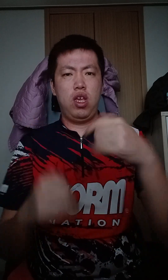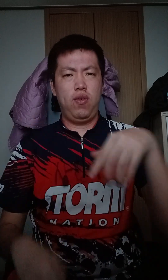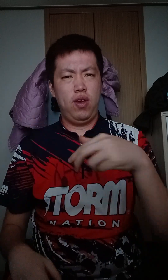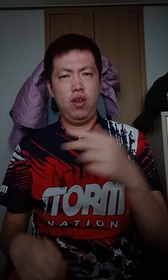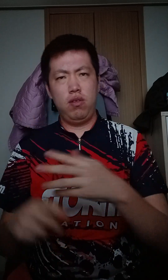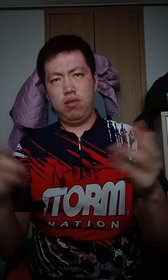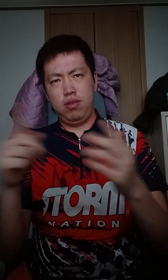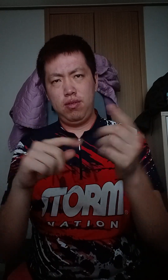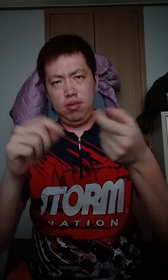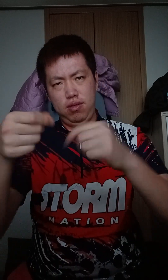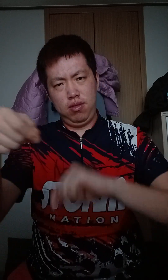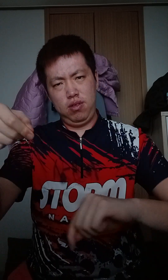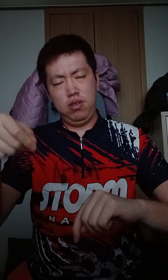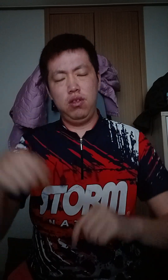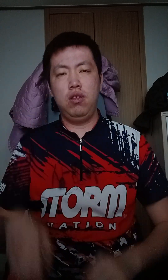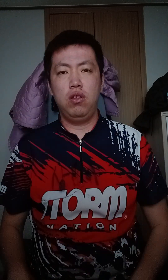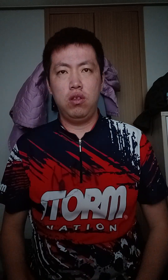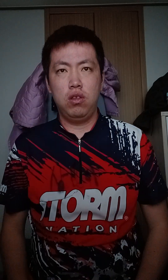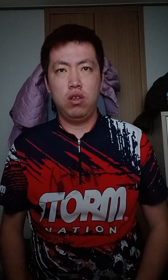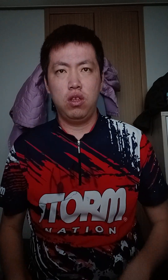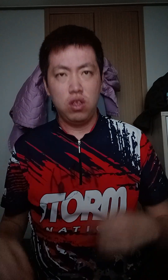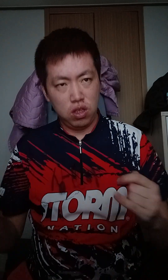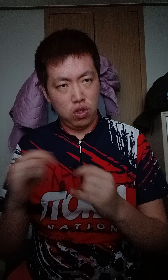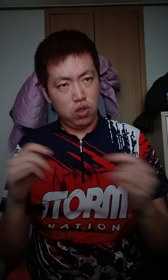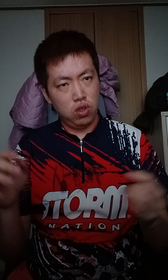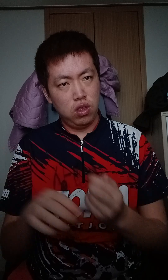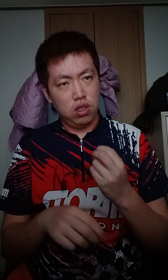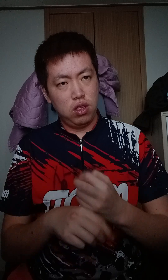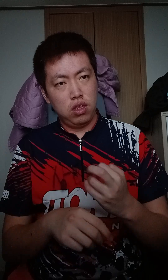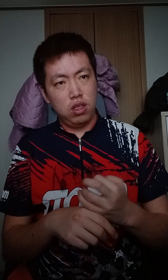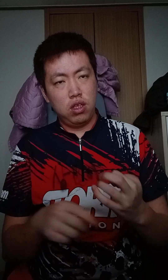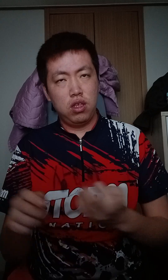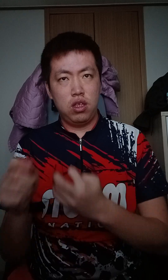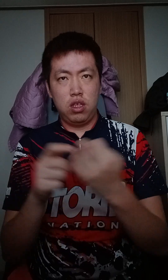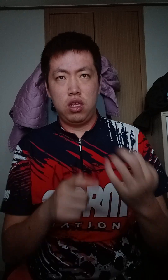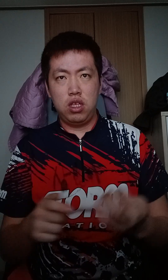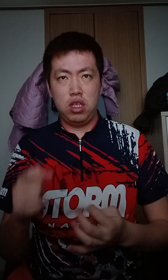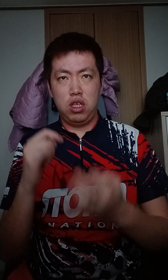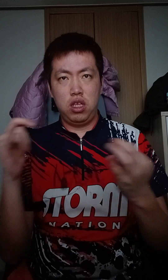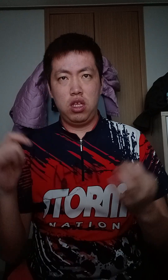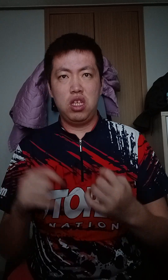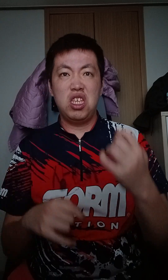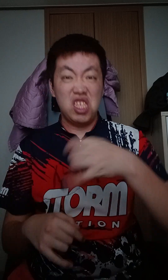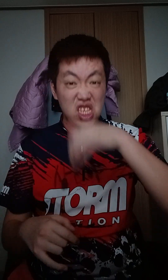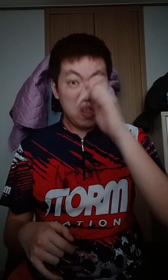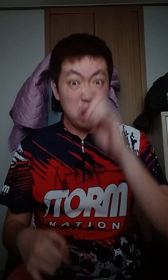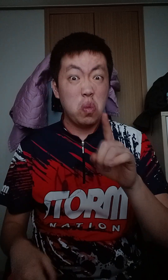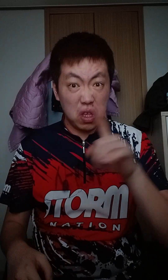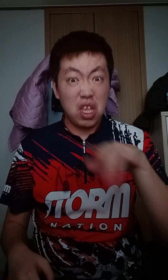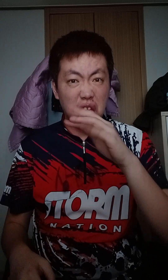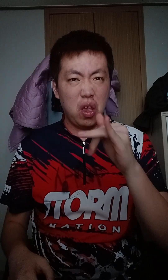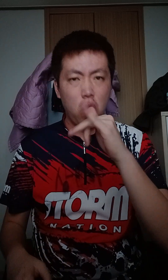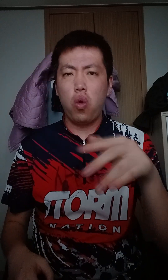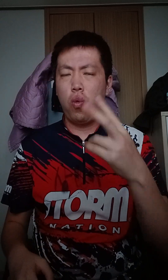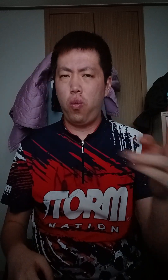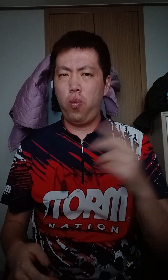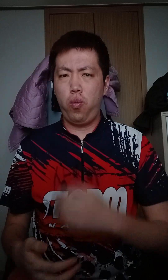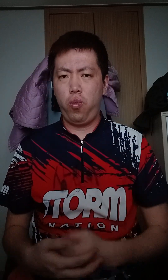문을 잠가놨습니다. 장애인 화장실은 어느 빌딩이든 있긴 있는데 있으면 뭐 하냐는 거죠. 제 말은.